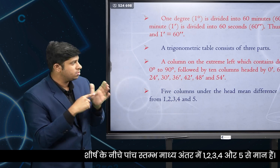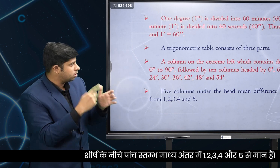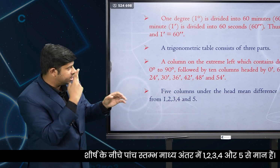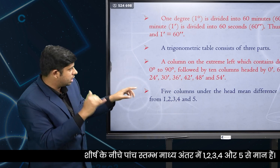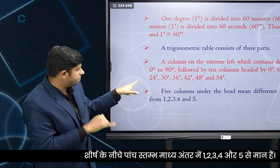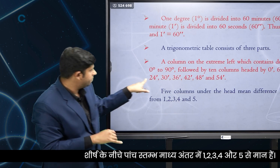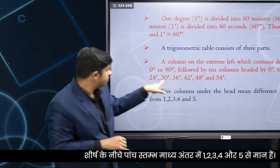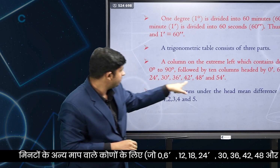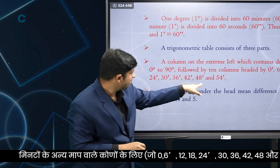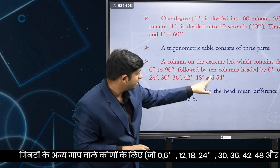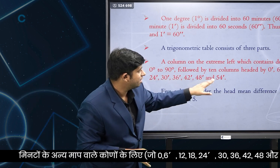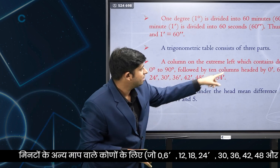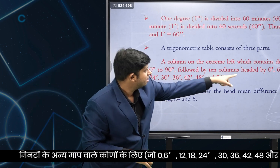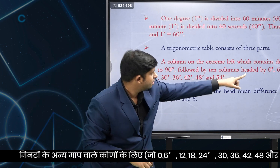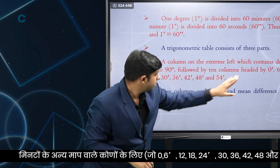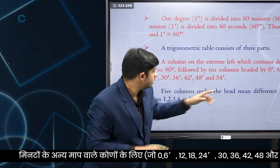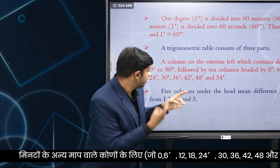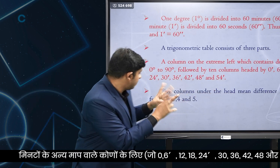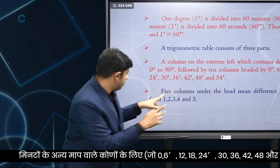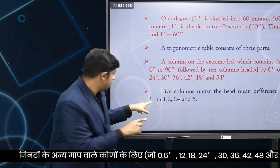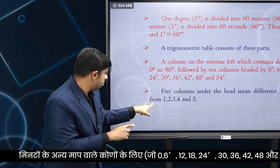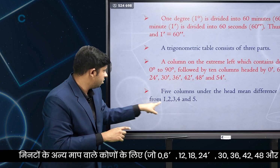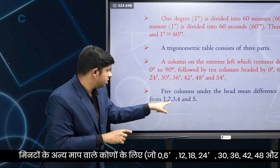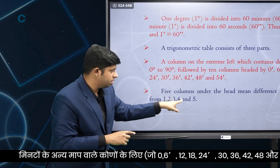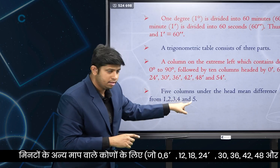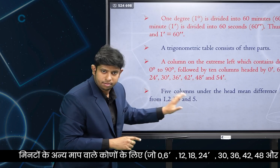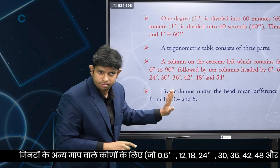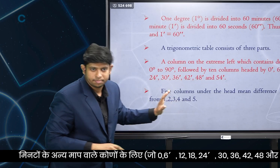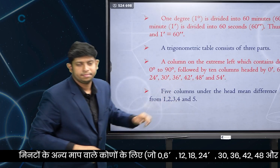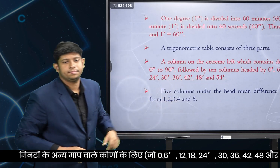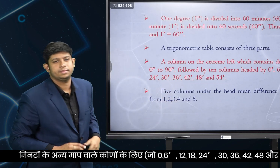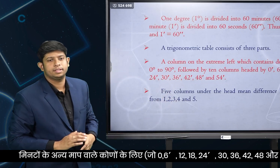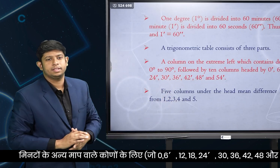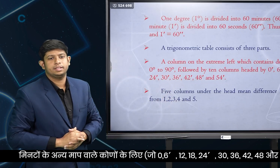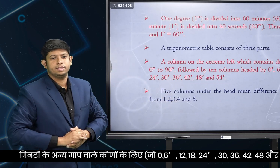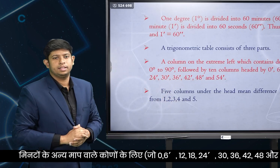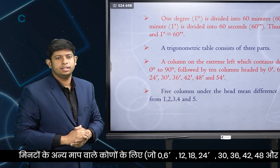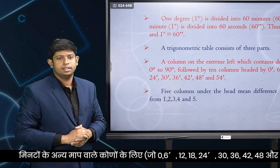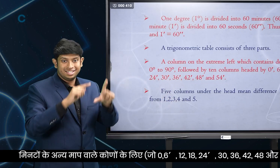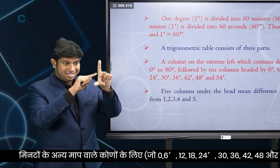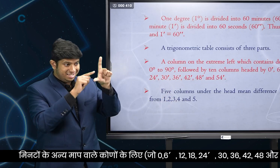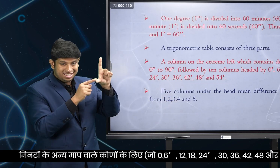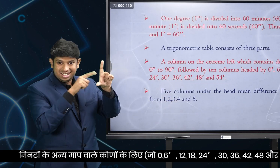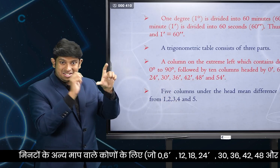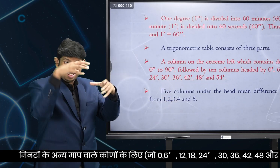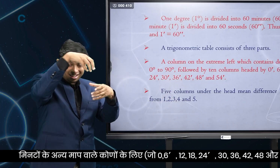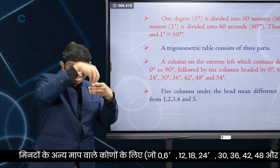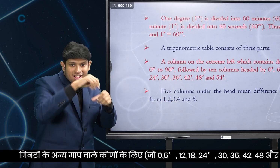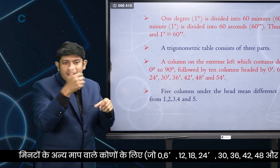है। मिनटों के अन्य माप वाले कोणों के लिए जो 0 मिनट, 6 मिनट,